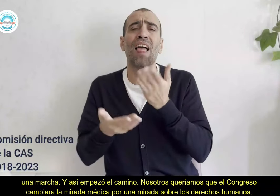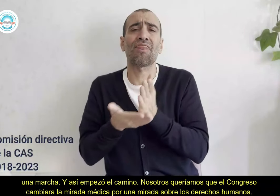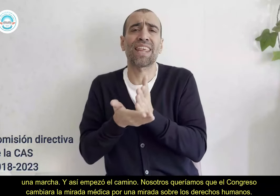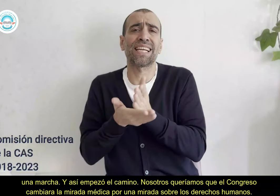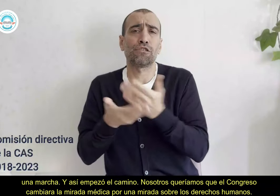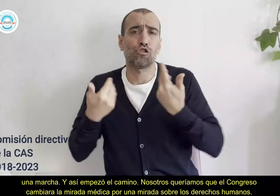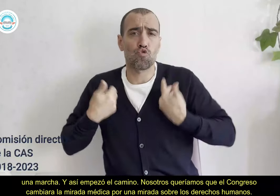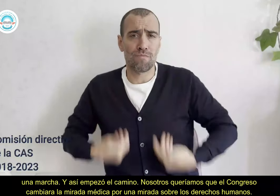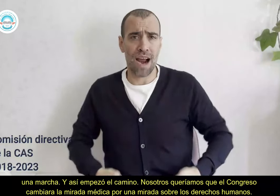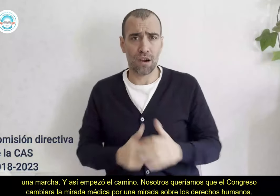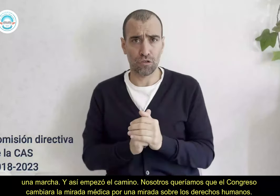los derechos humanos.